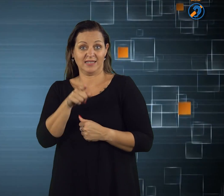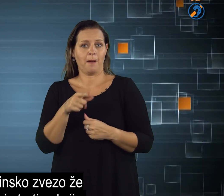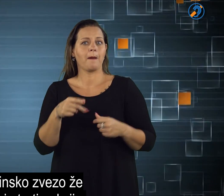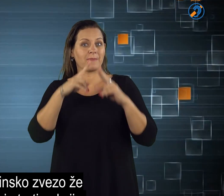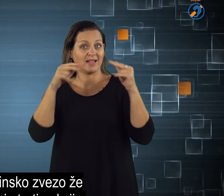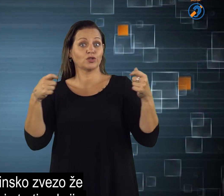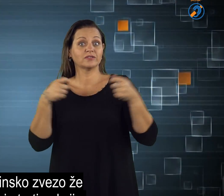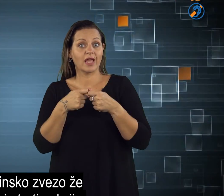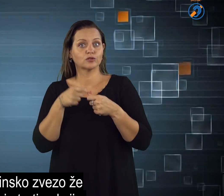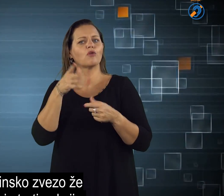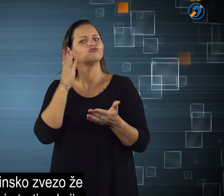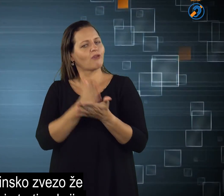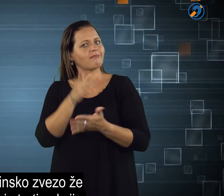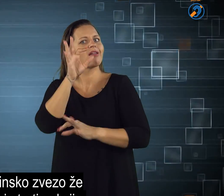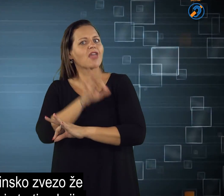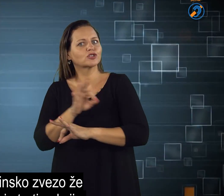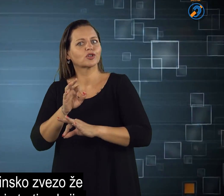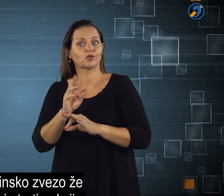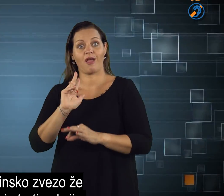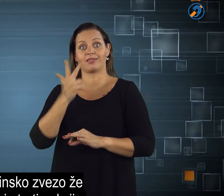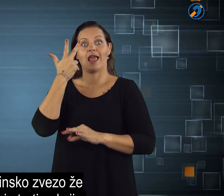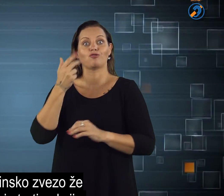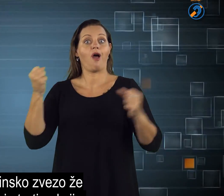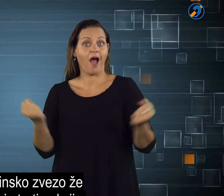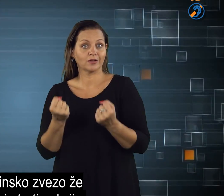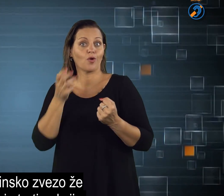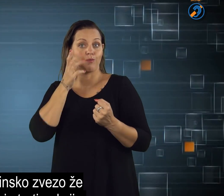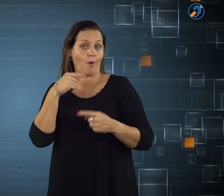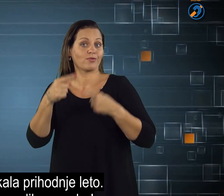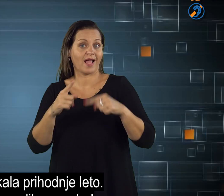Mosvid. S Planinsko zvezo že načrtujejo 3. akcijo, ki bo